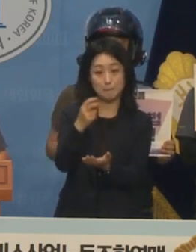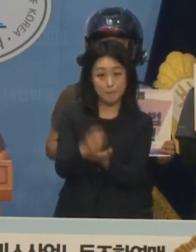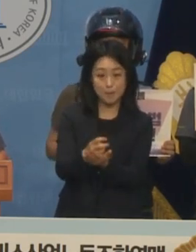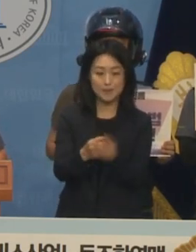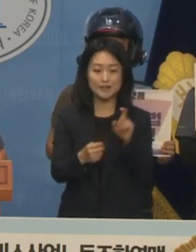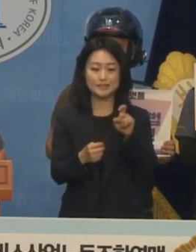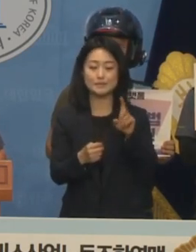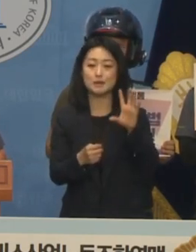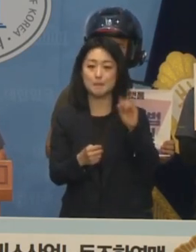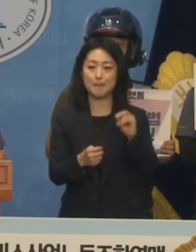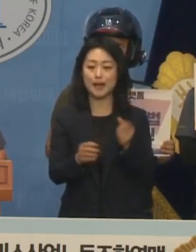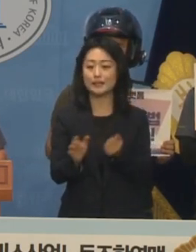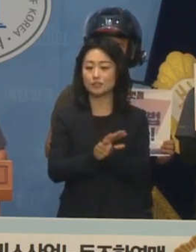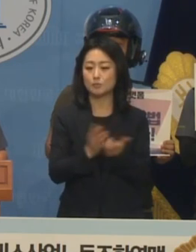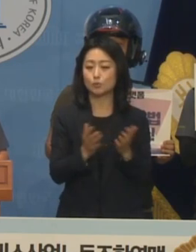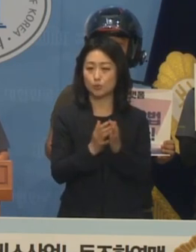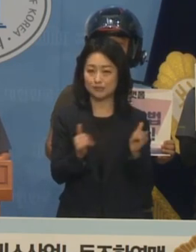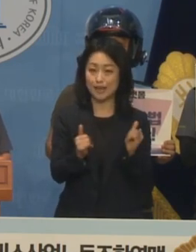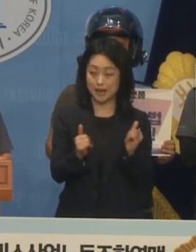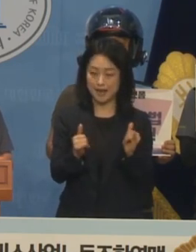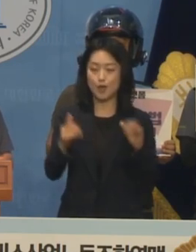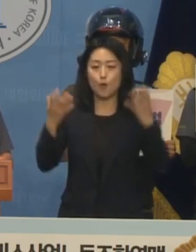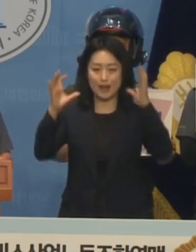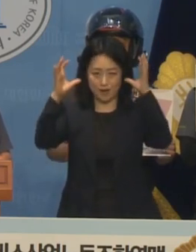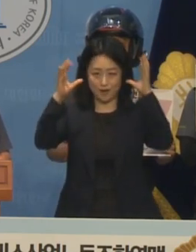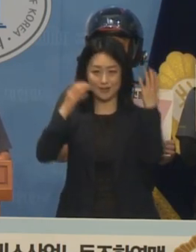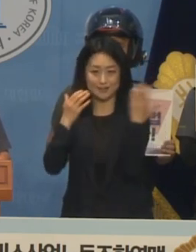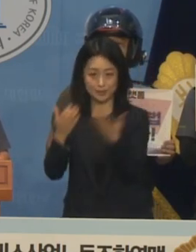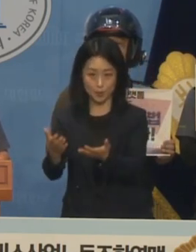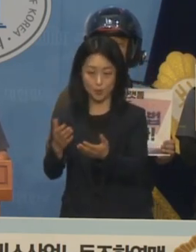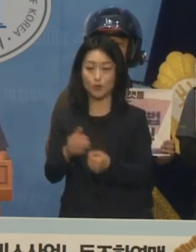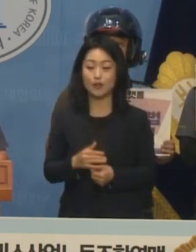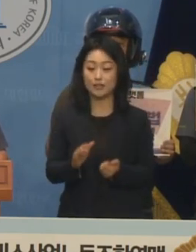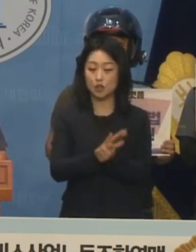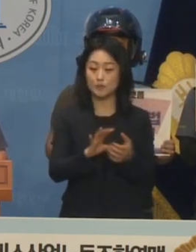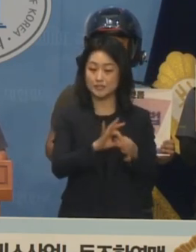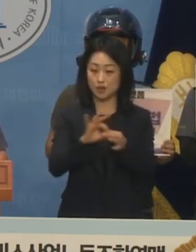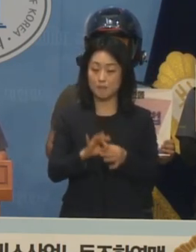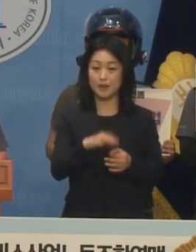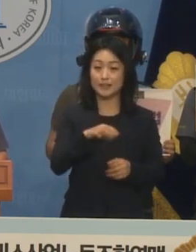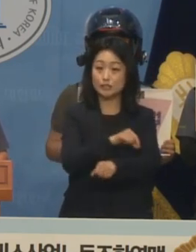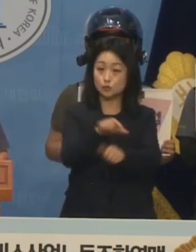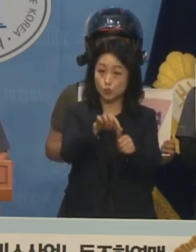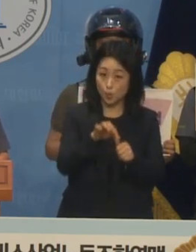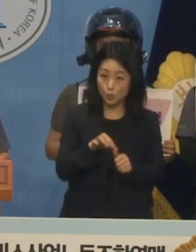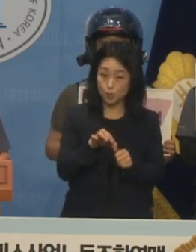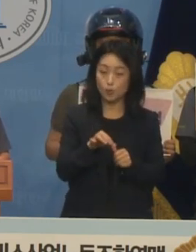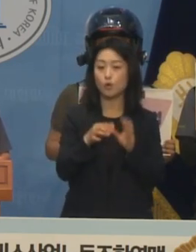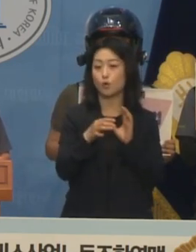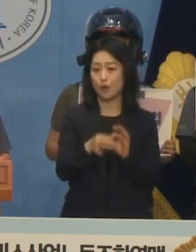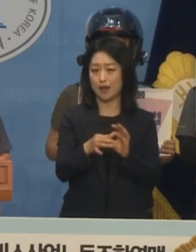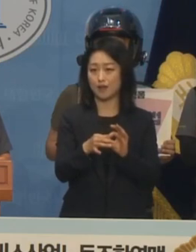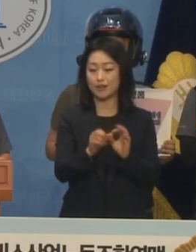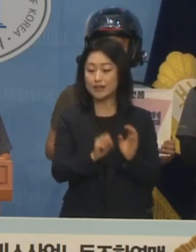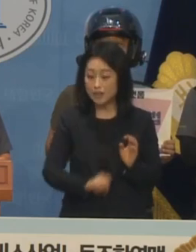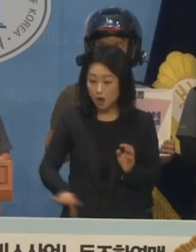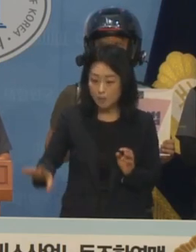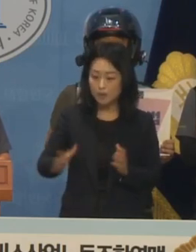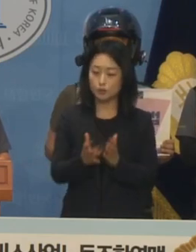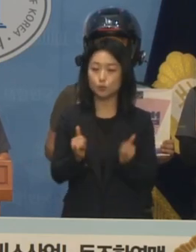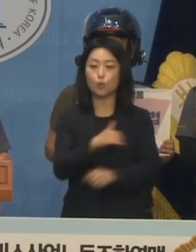빼먹는 회사에게 정당한 사용자 책임을 요구하는 법안입니다. 오늘 정혜경 의원님이 특고 플랫폼